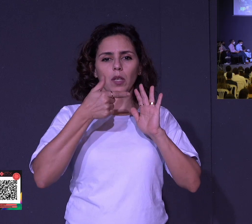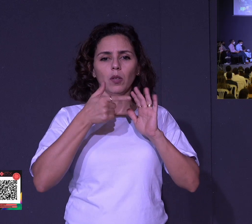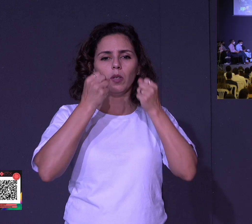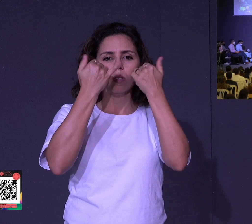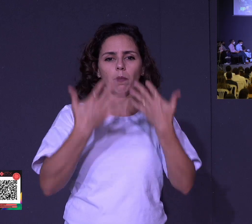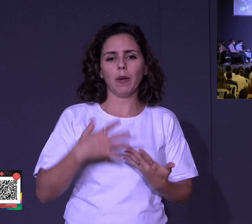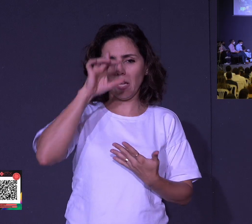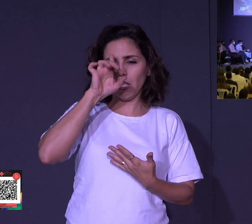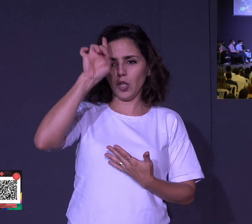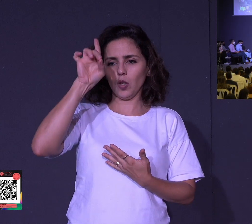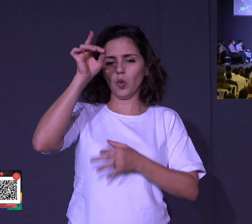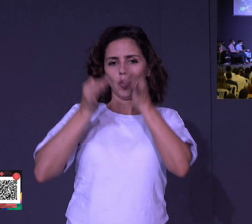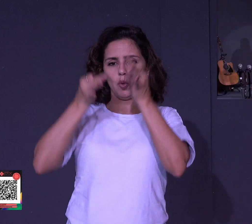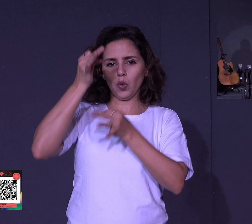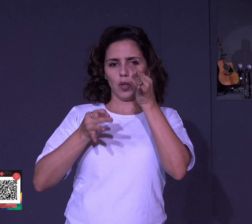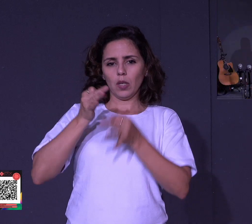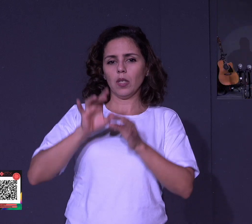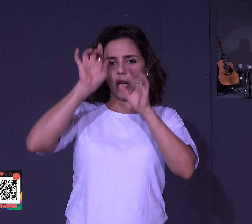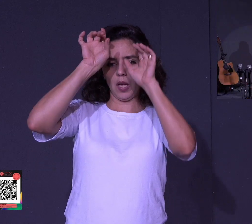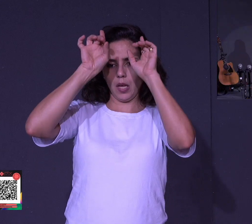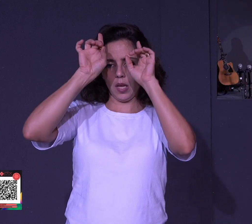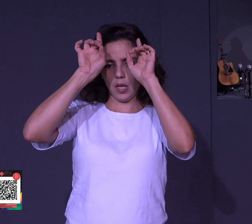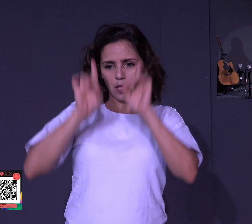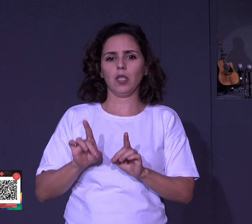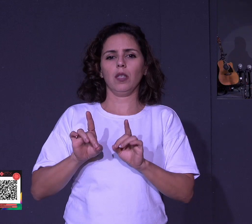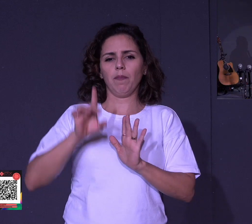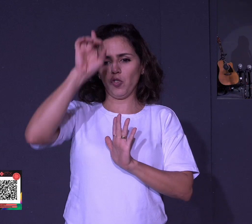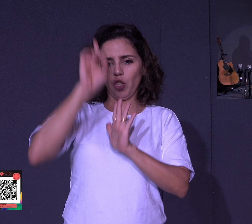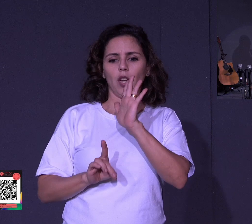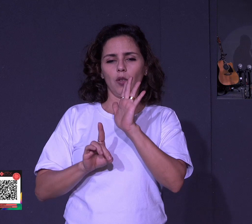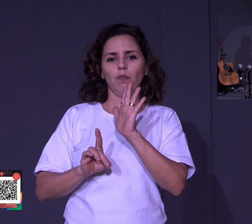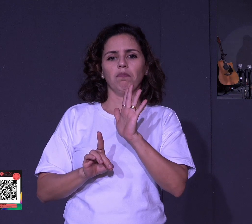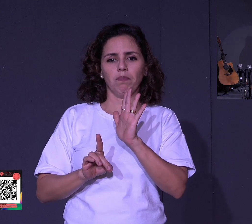e o direito. Ele é a nossa justiça, irmão.